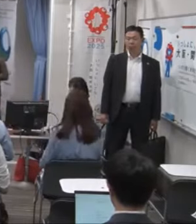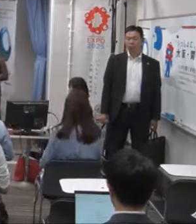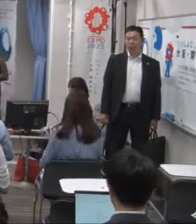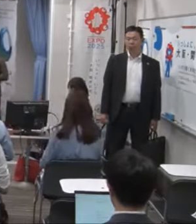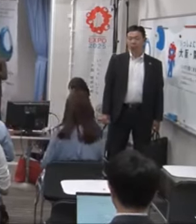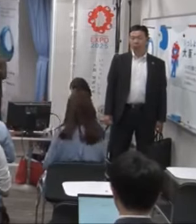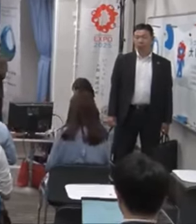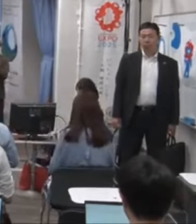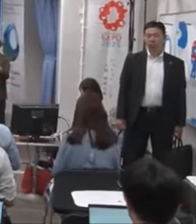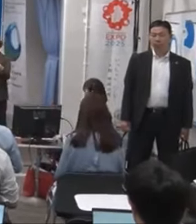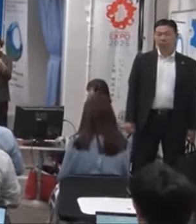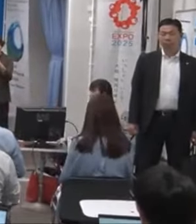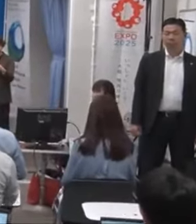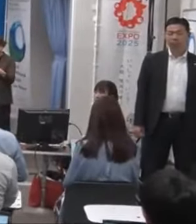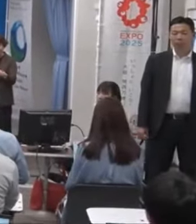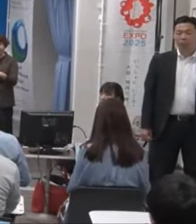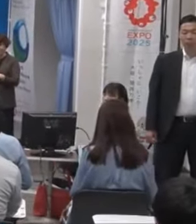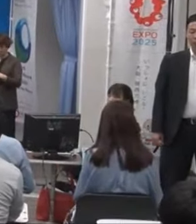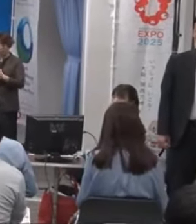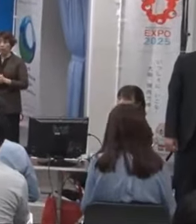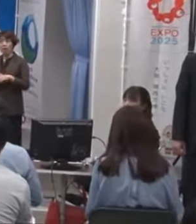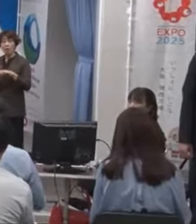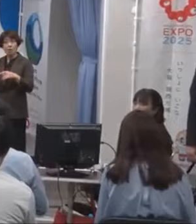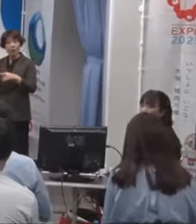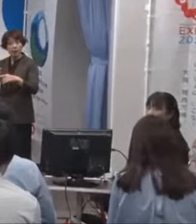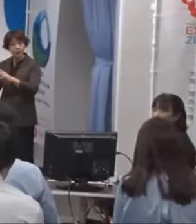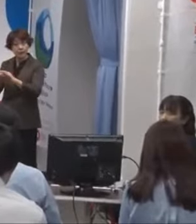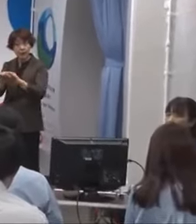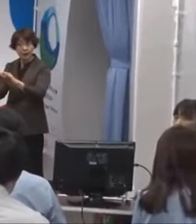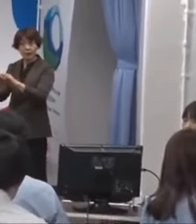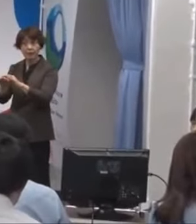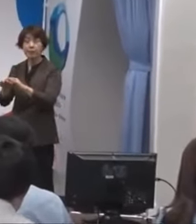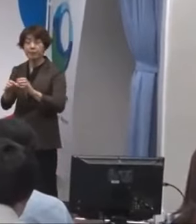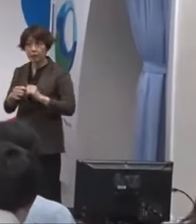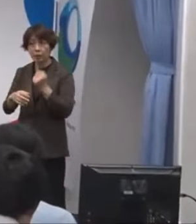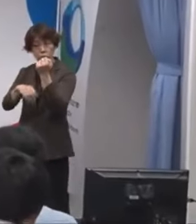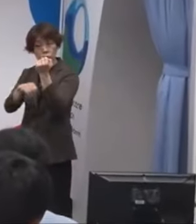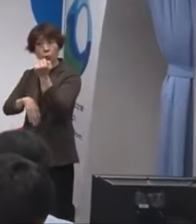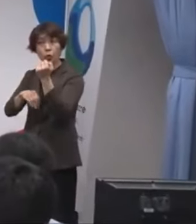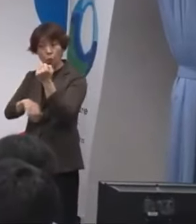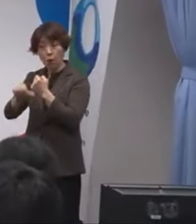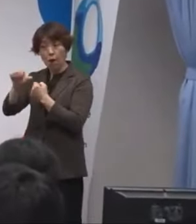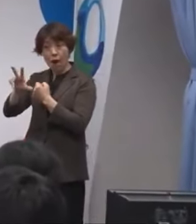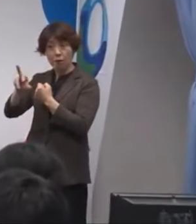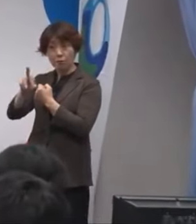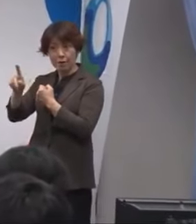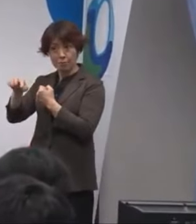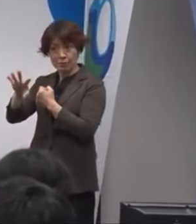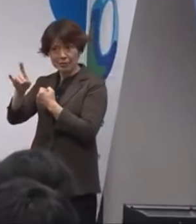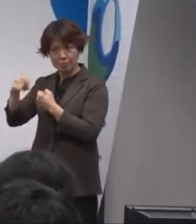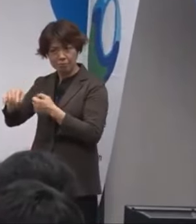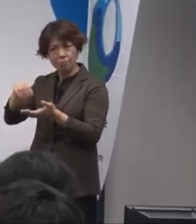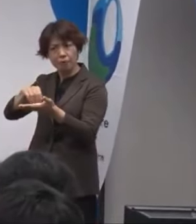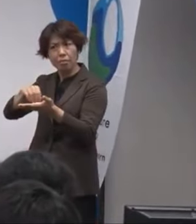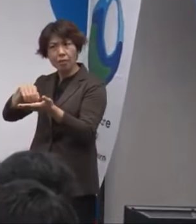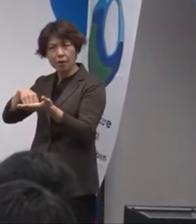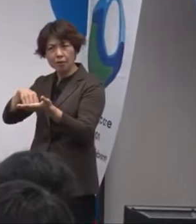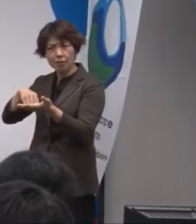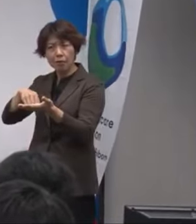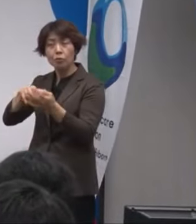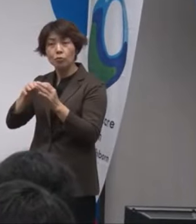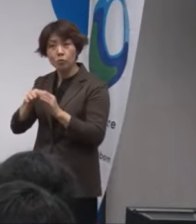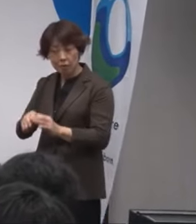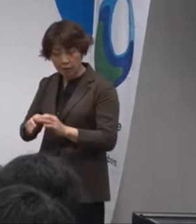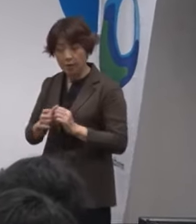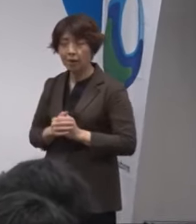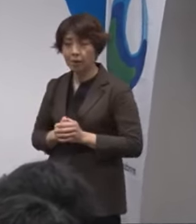共同通信の伊藤です。今の話題に関連してなんですけれども、そもそもそのアルゼンチンの撤退というところに関して知事がこう把握され